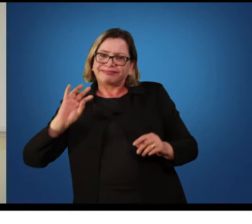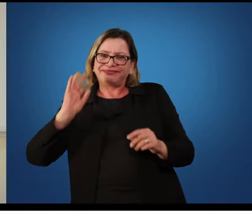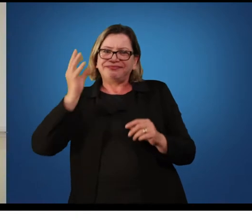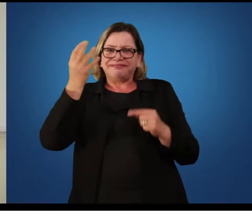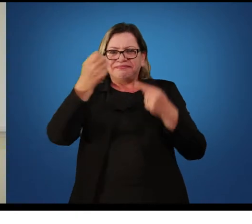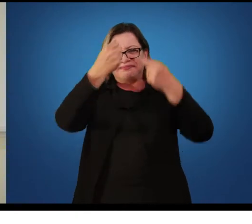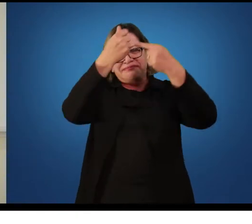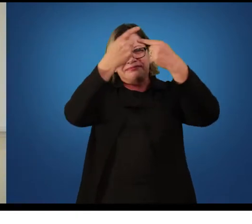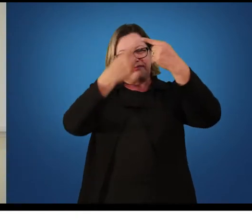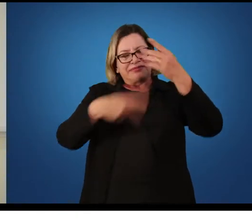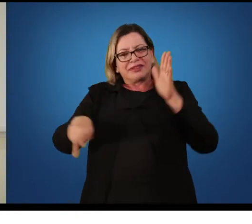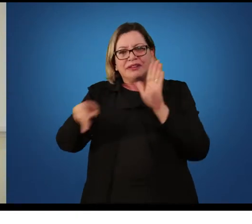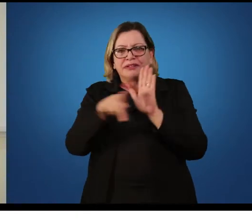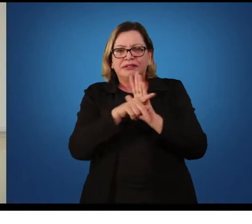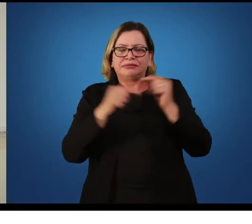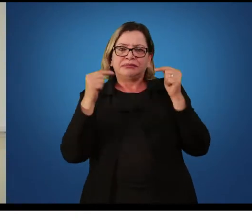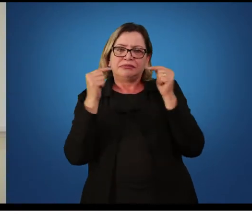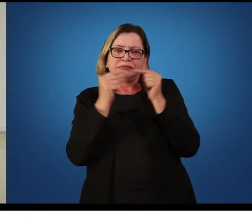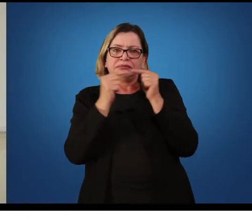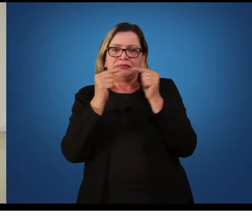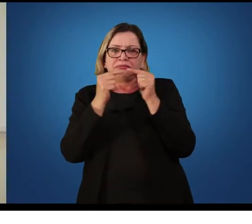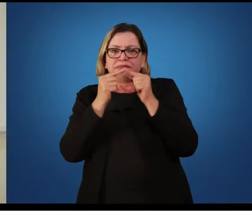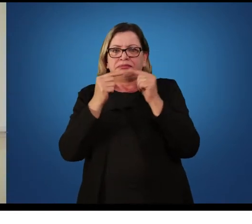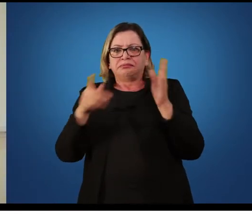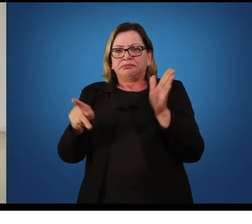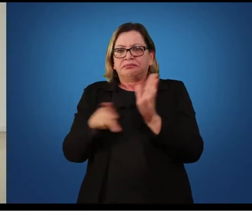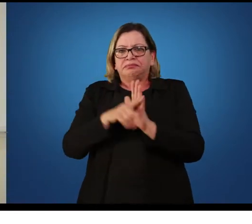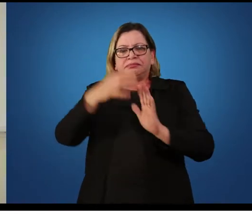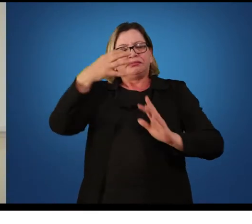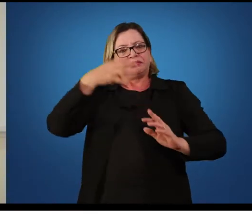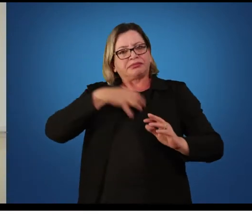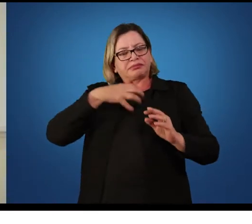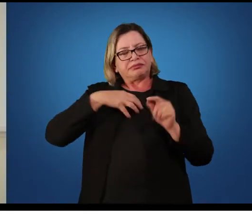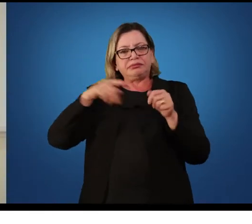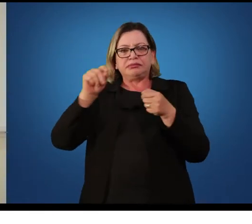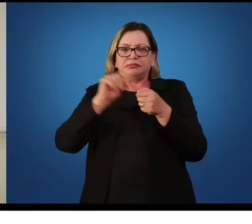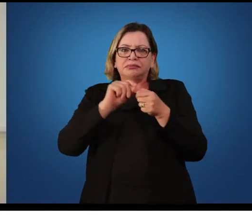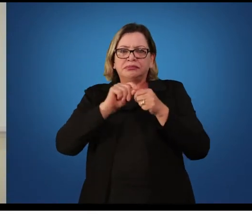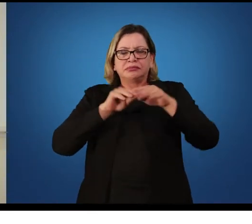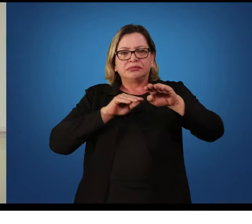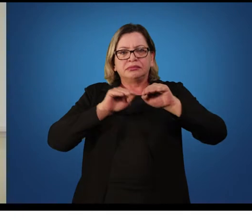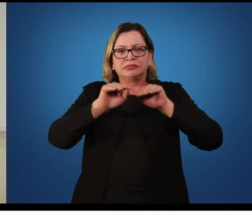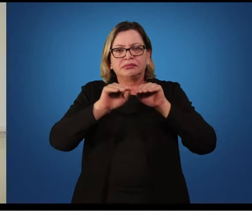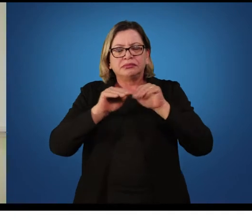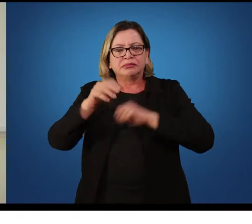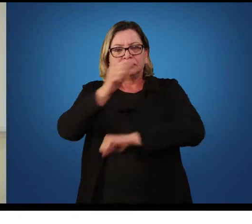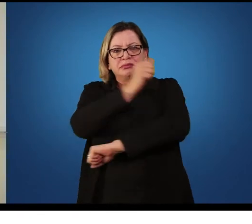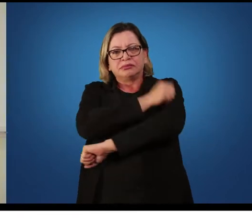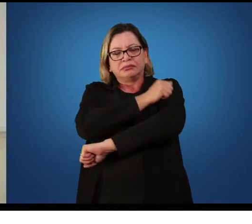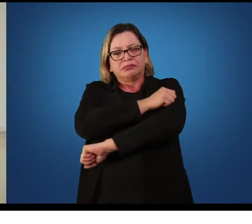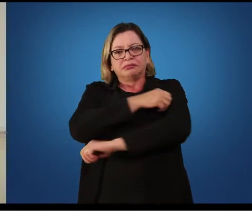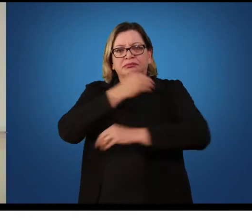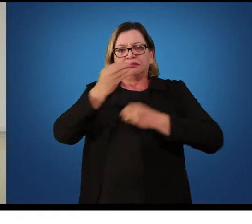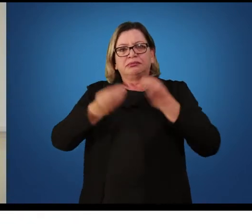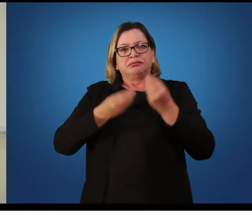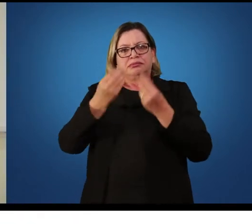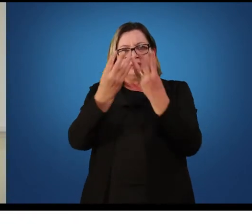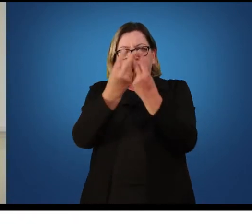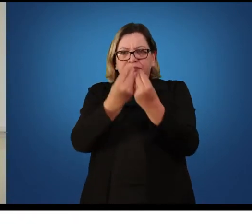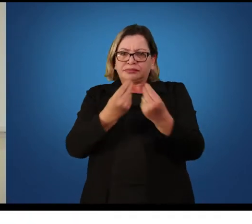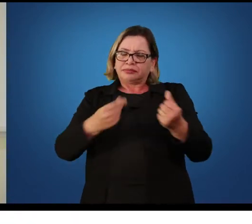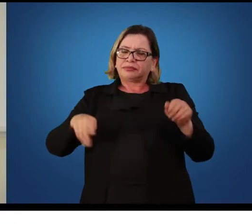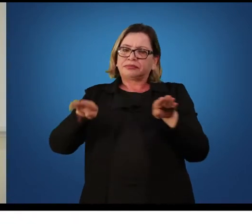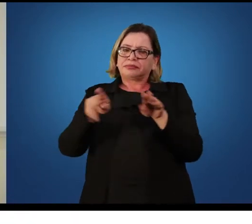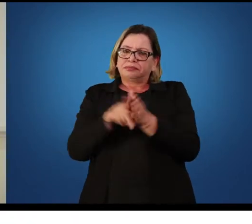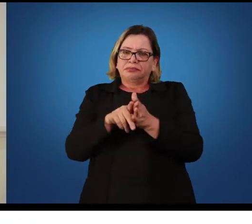de características relacionadas ao desempenho de execução desse nosso aluno diante da habilidade